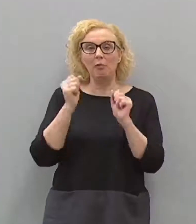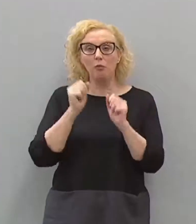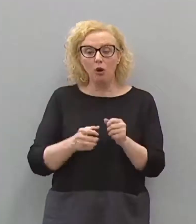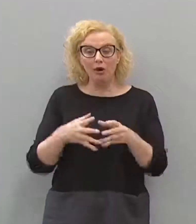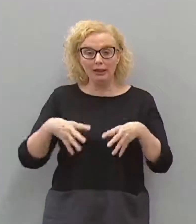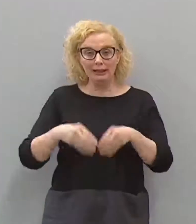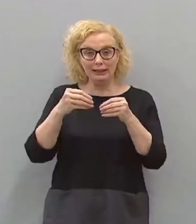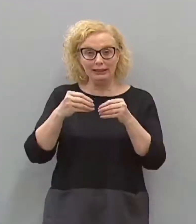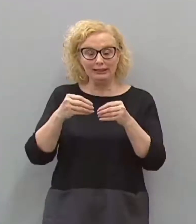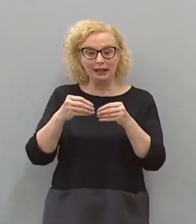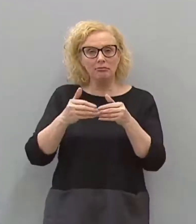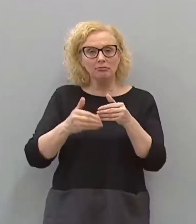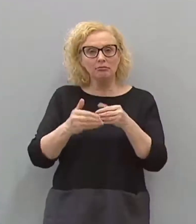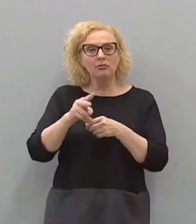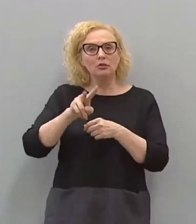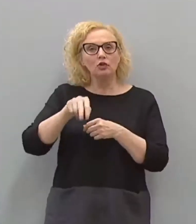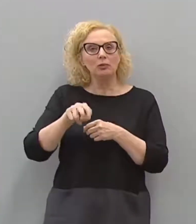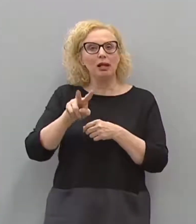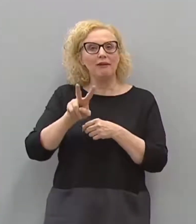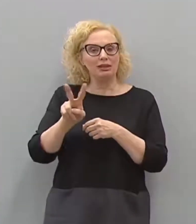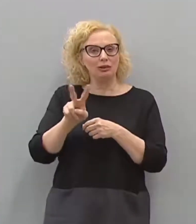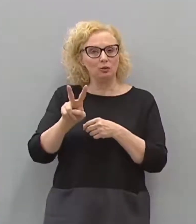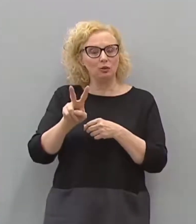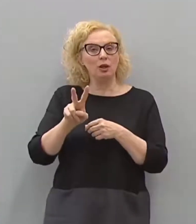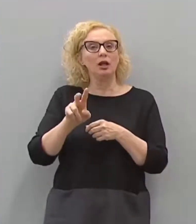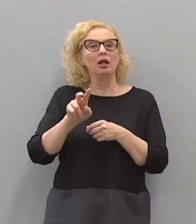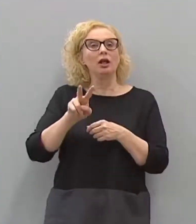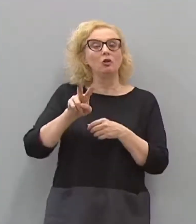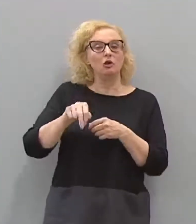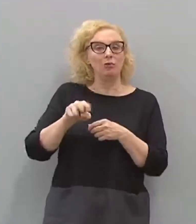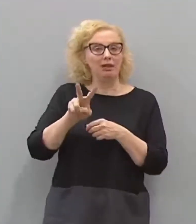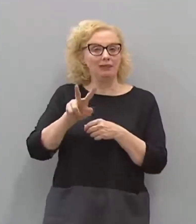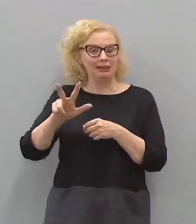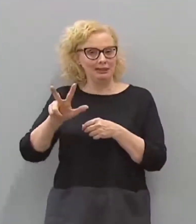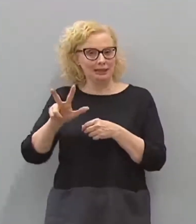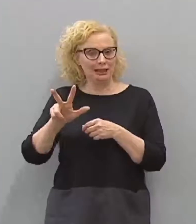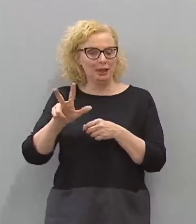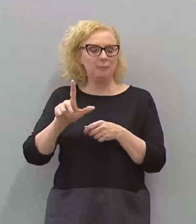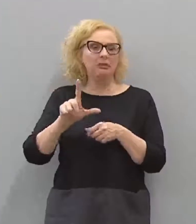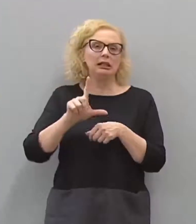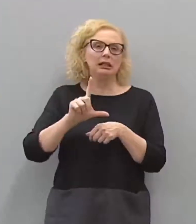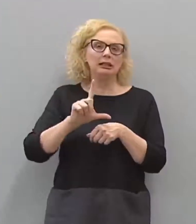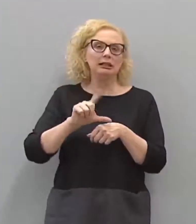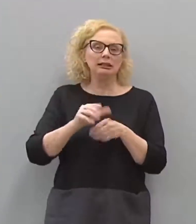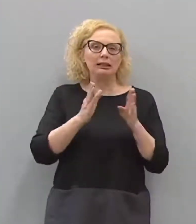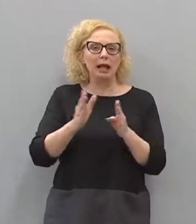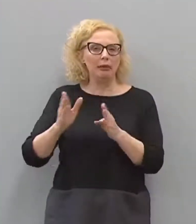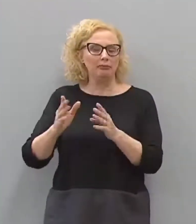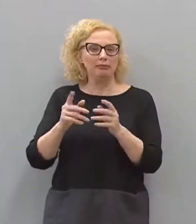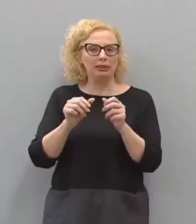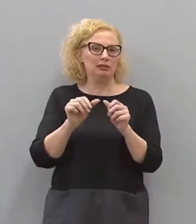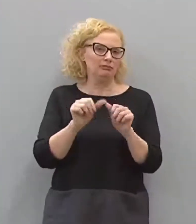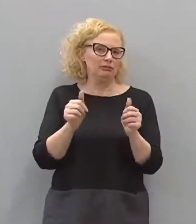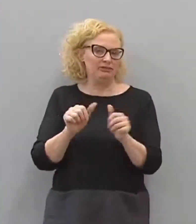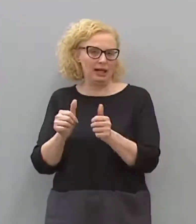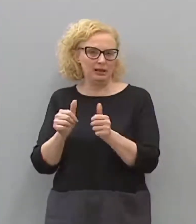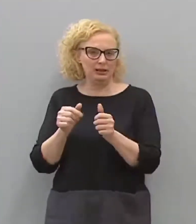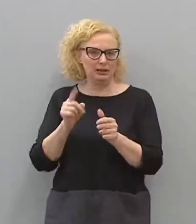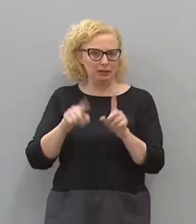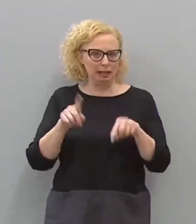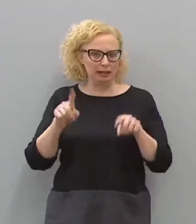del 2022 e del 2023 in tempi diversi tra tra un'opera e l'altra